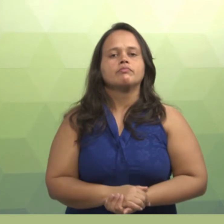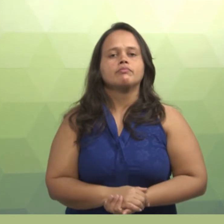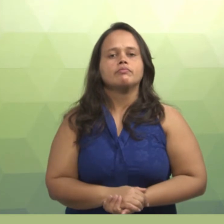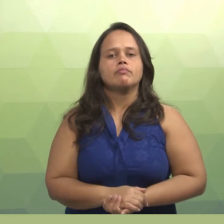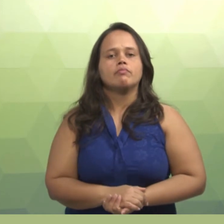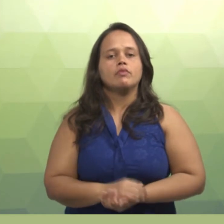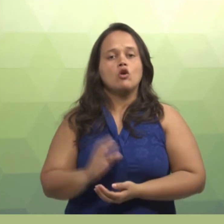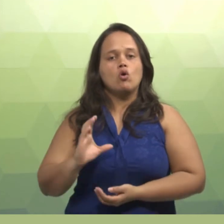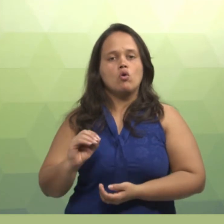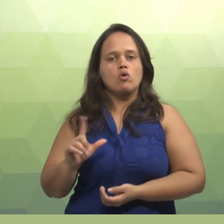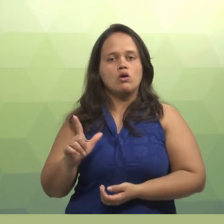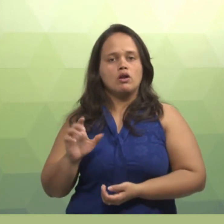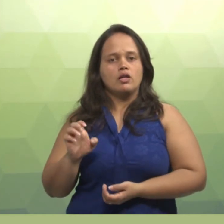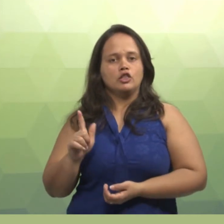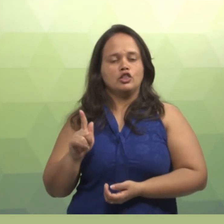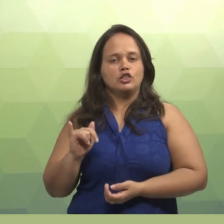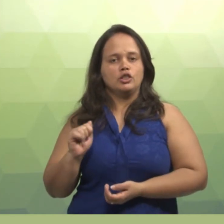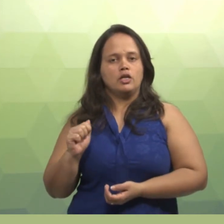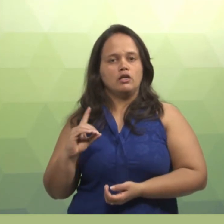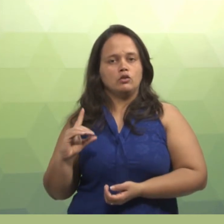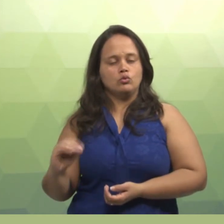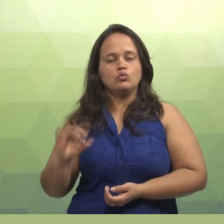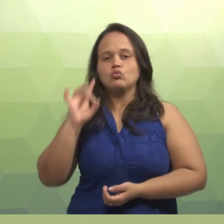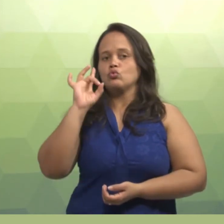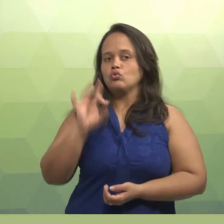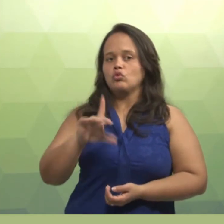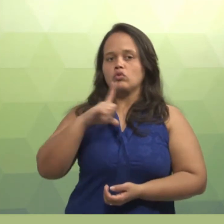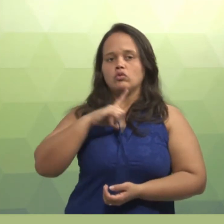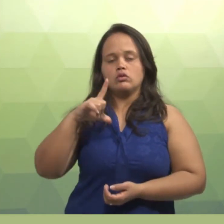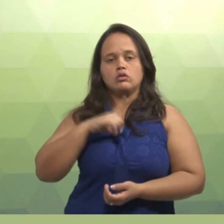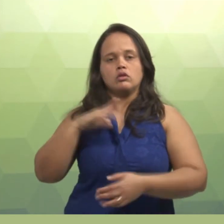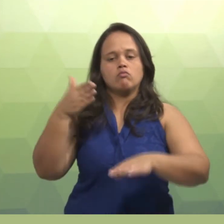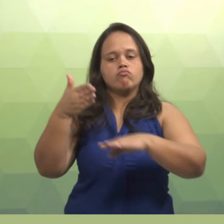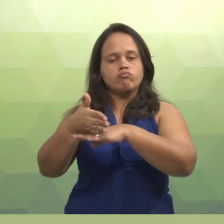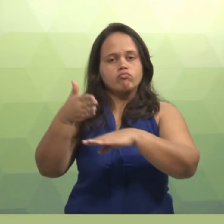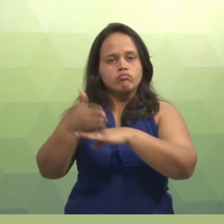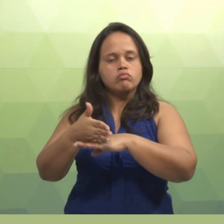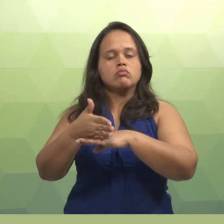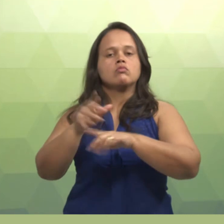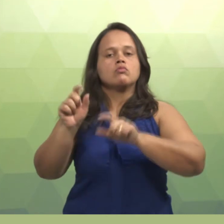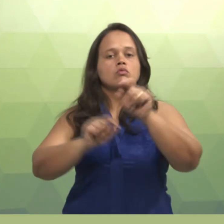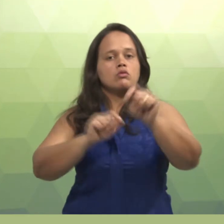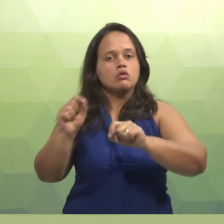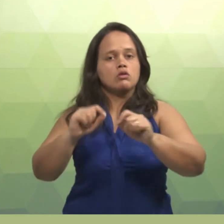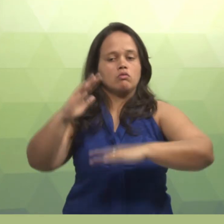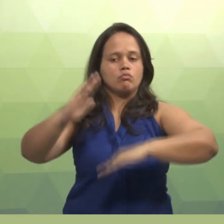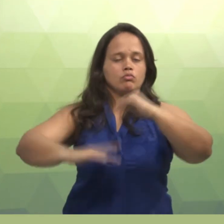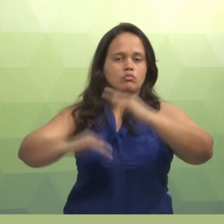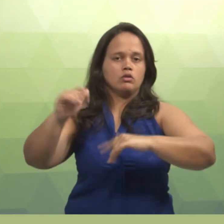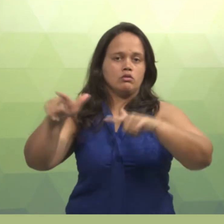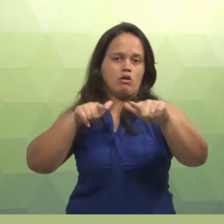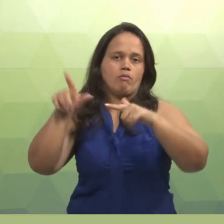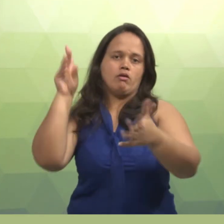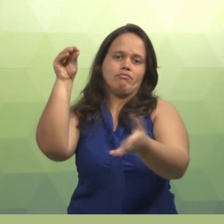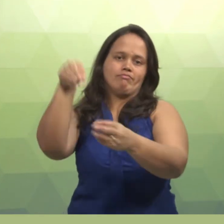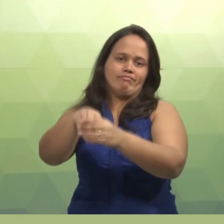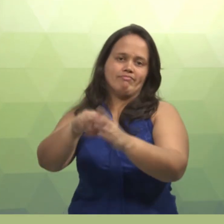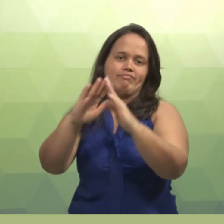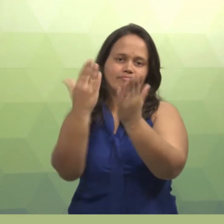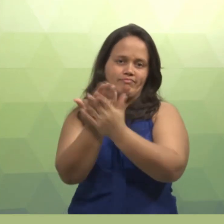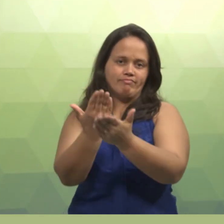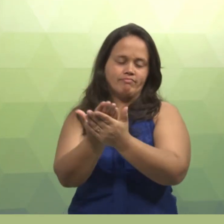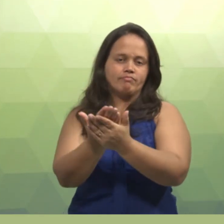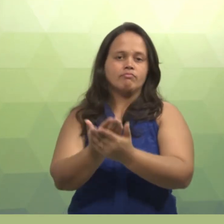O colegiado escolar ele é composto apenas por representantes das categorias profissionais em exercício na escola.